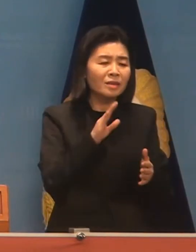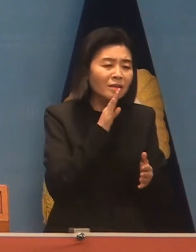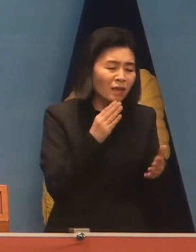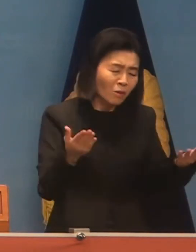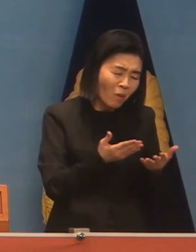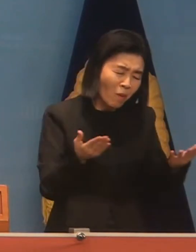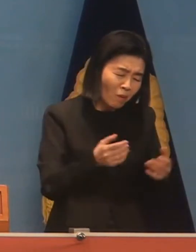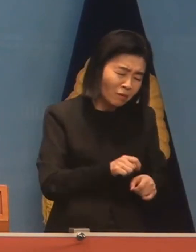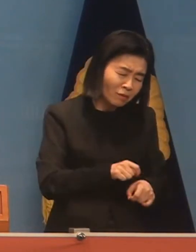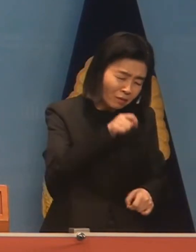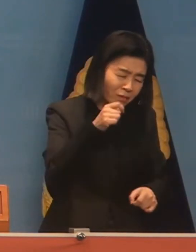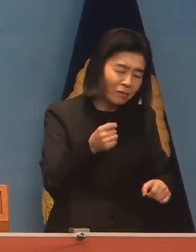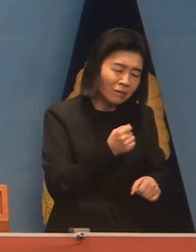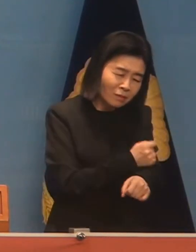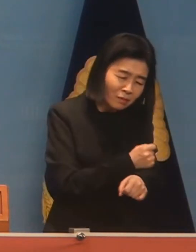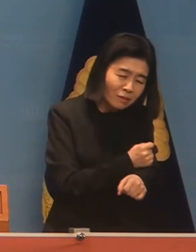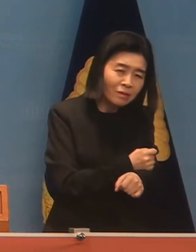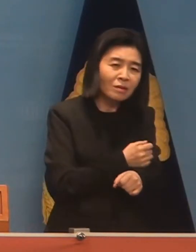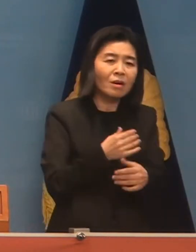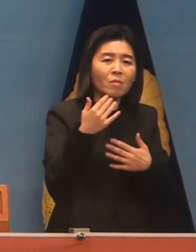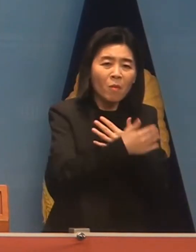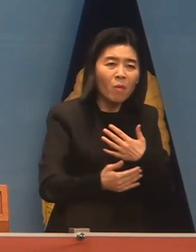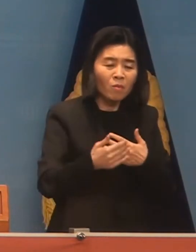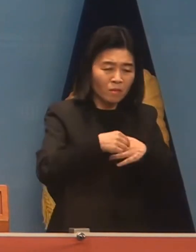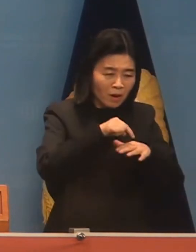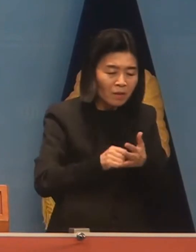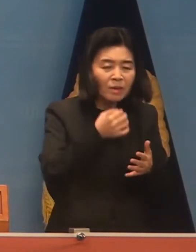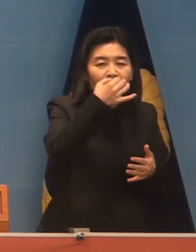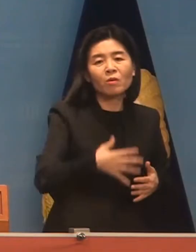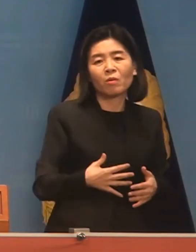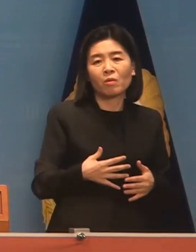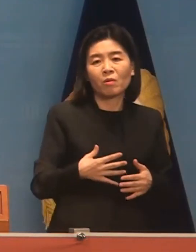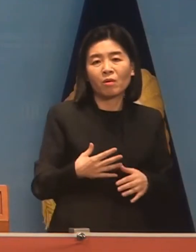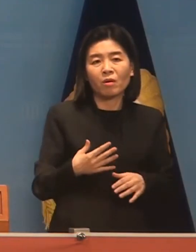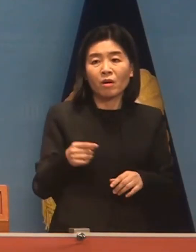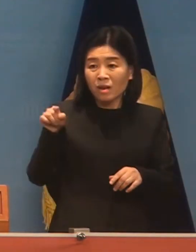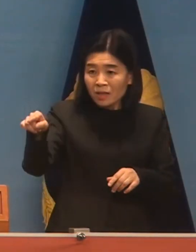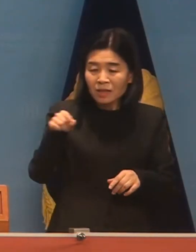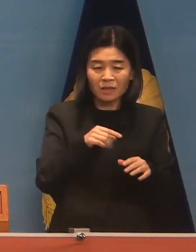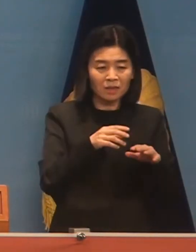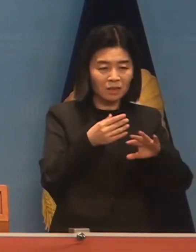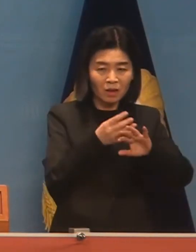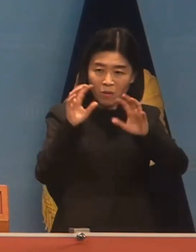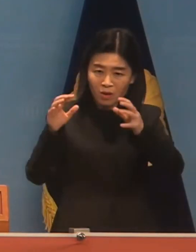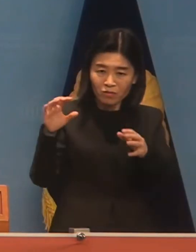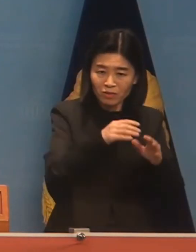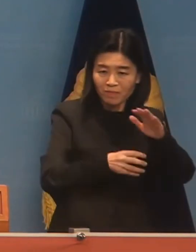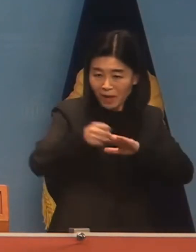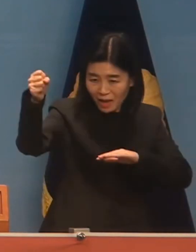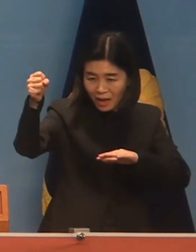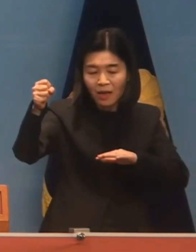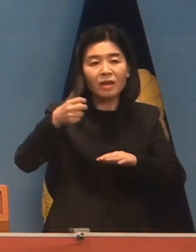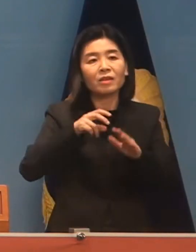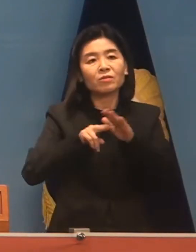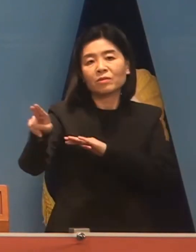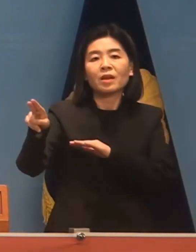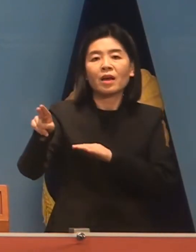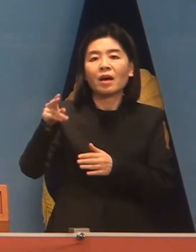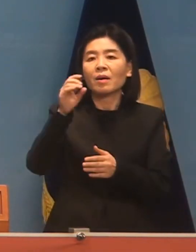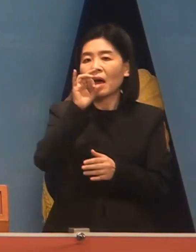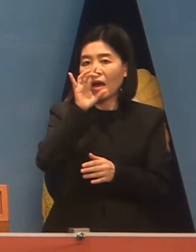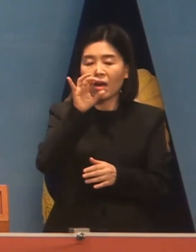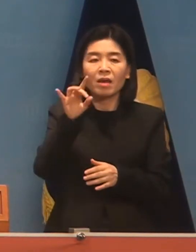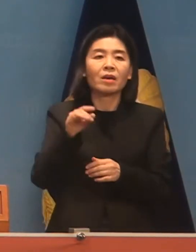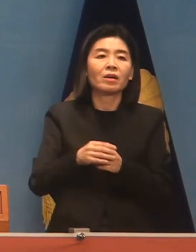힘들었습니다. 다시는 외투기업의 먹튀 피해자들을 더 이상 만들지 않아야 합니다. 국회와 정부는 먹튀방지법 제정으로